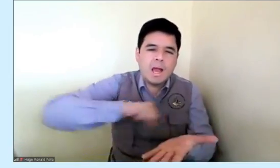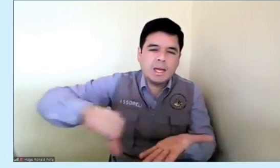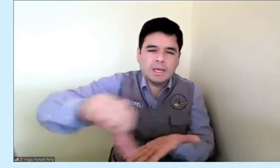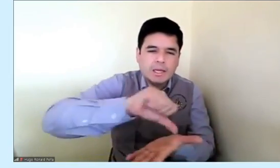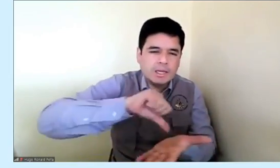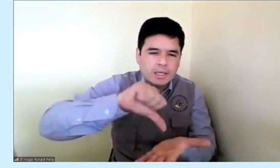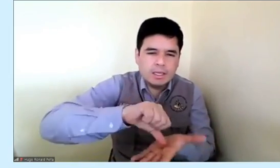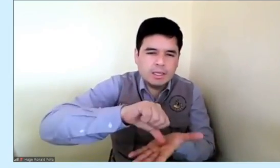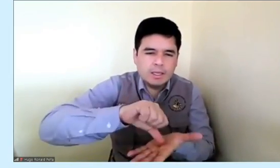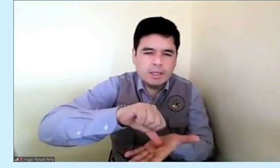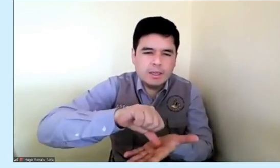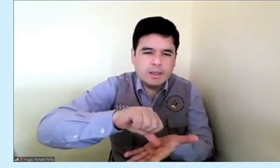el parque?